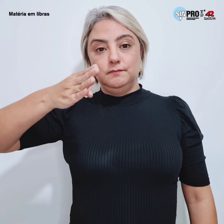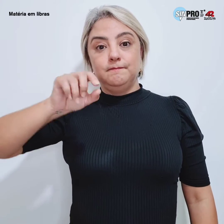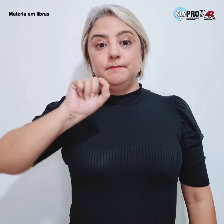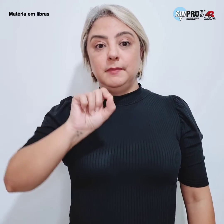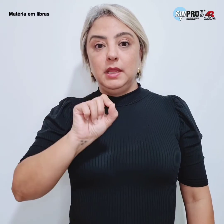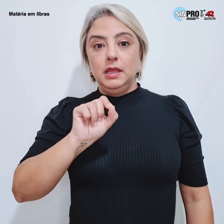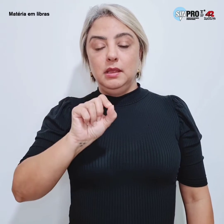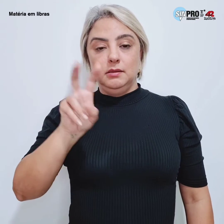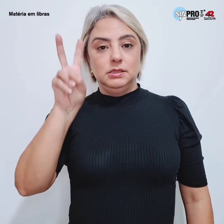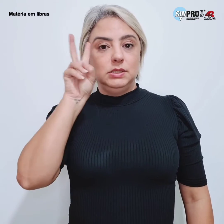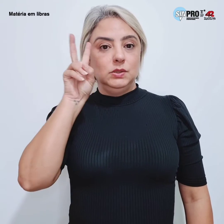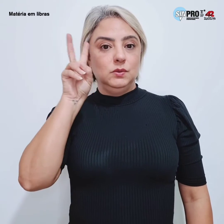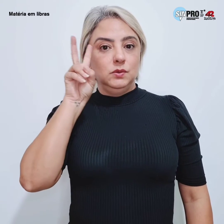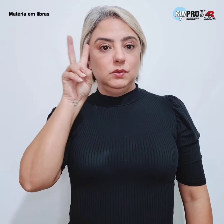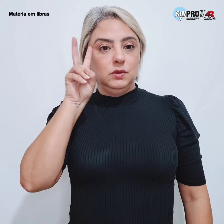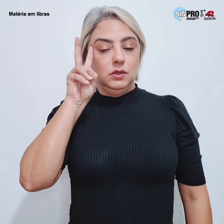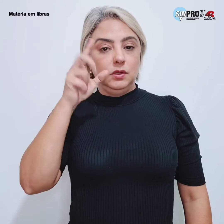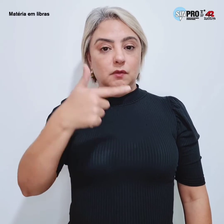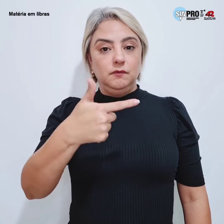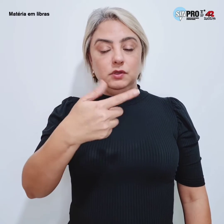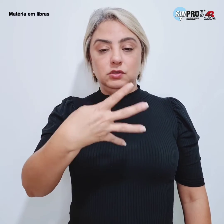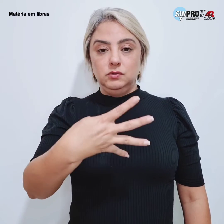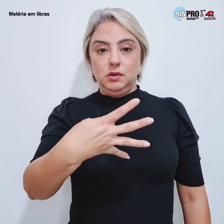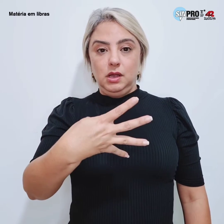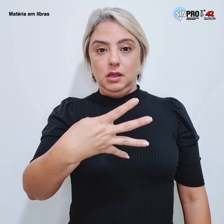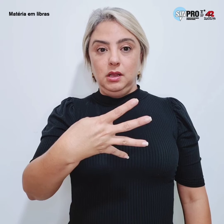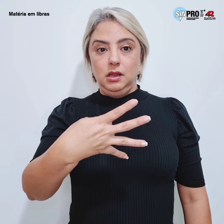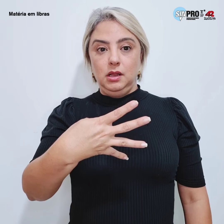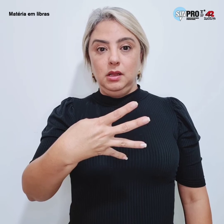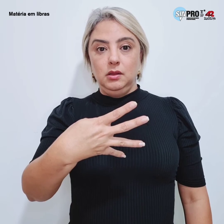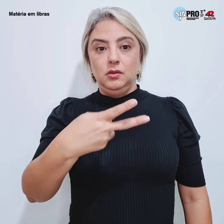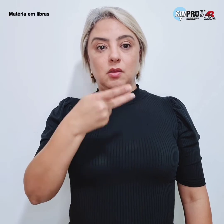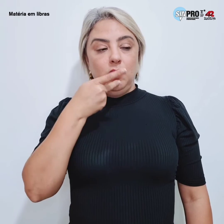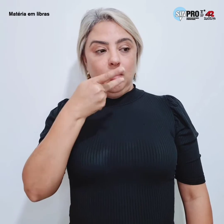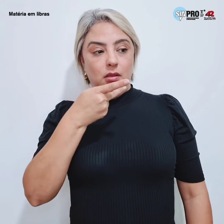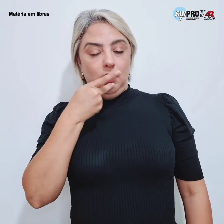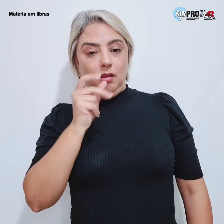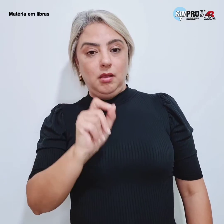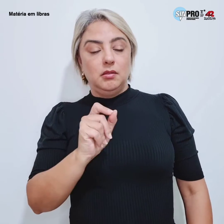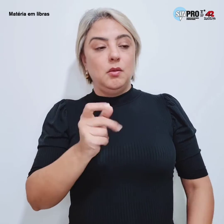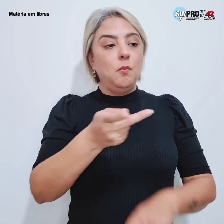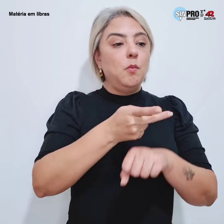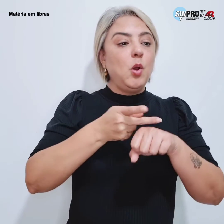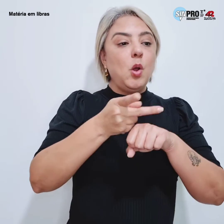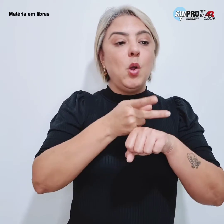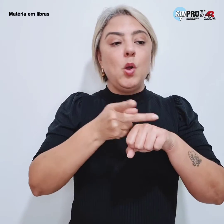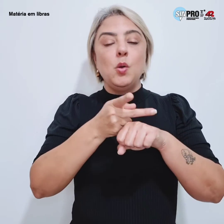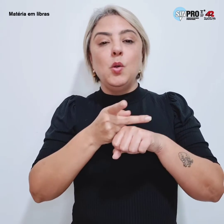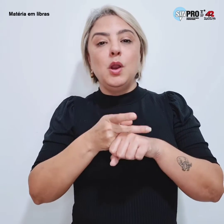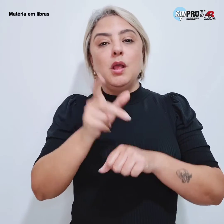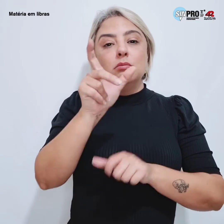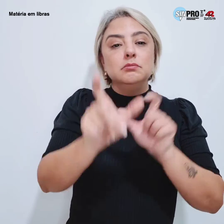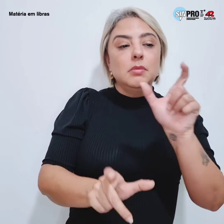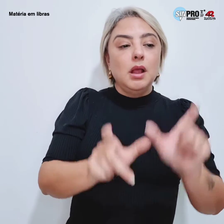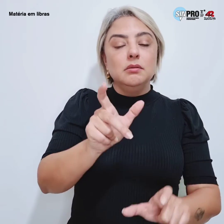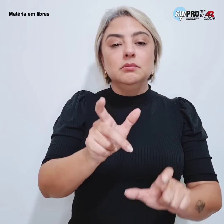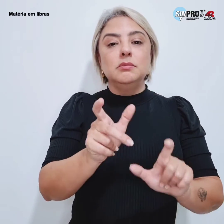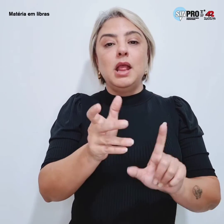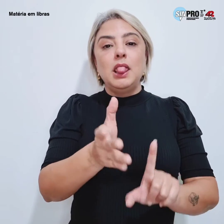nesta segunda-feira, 24, reagiram. Estão buscando um jeito de retirá-lo da